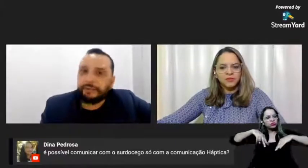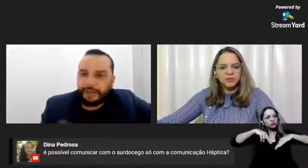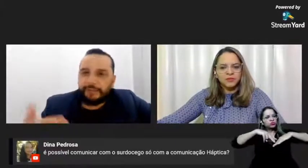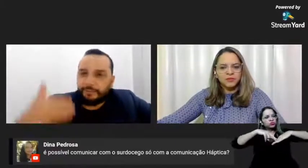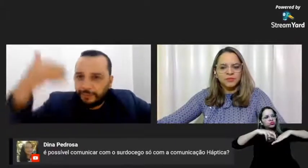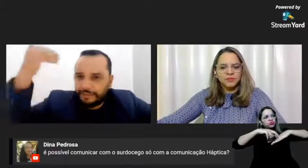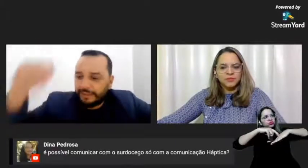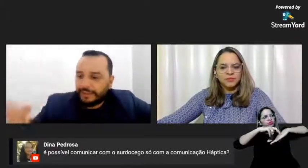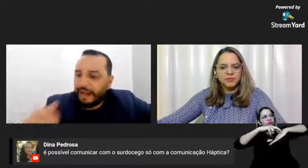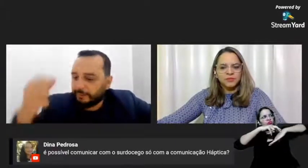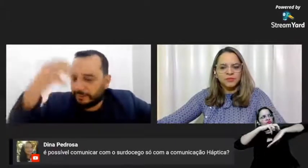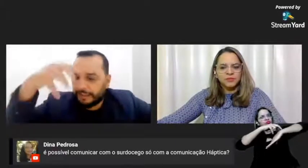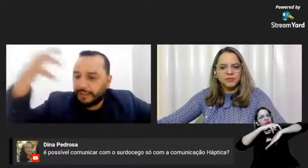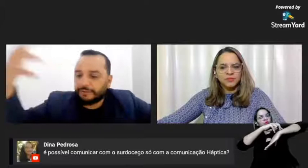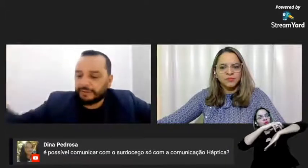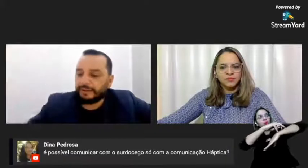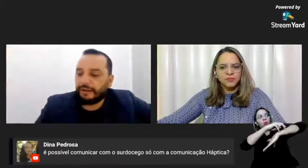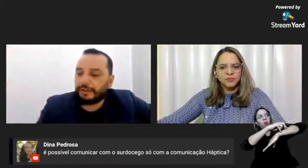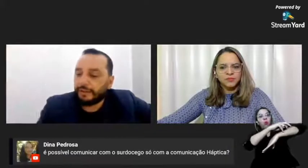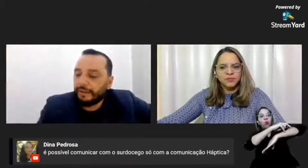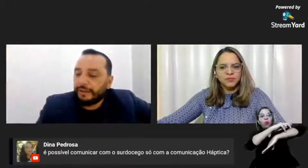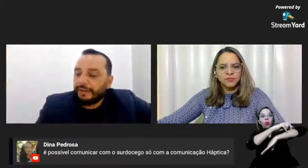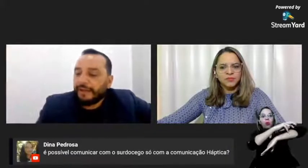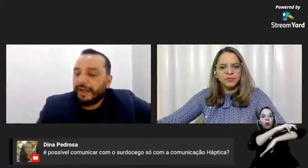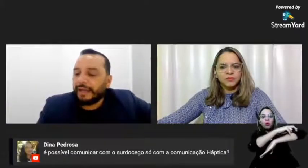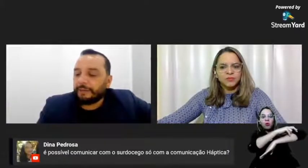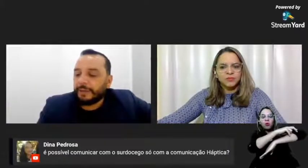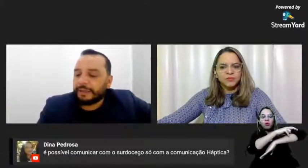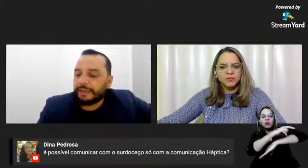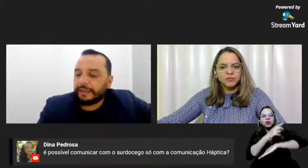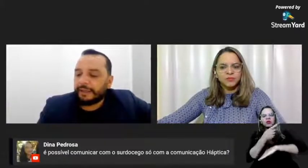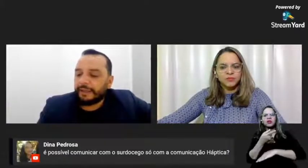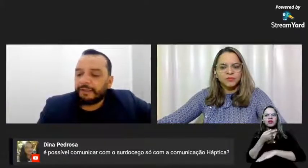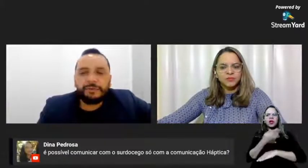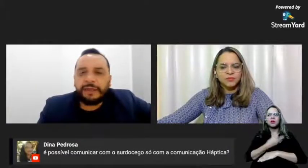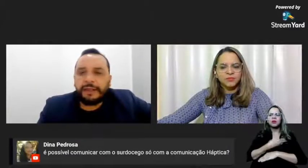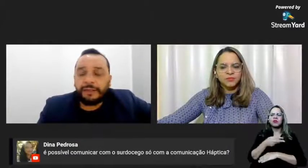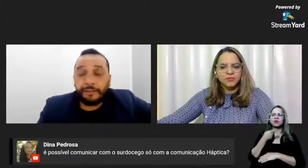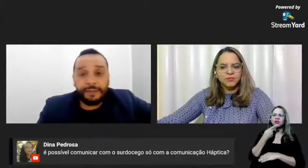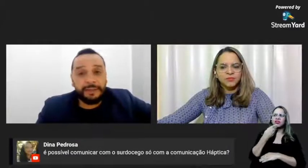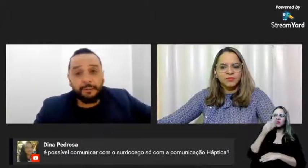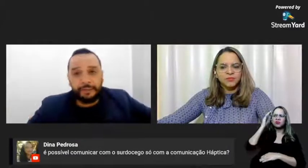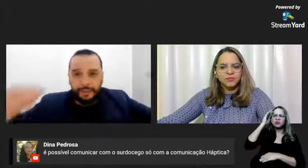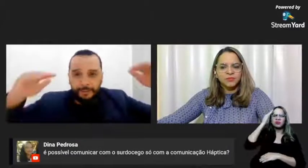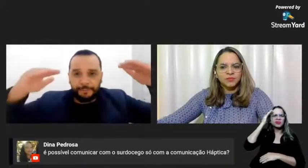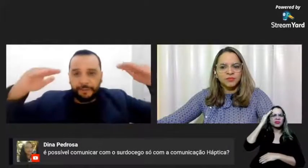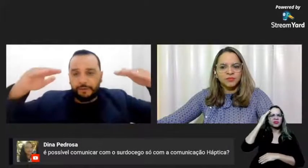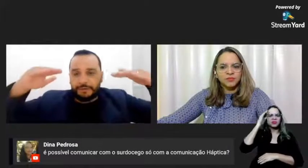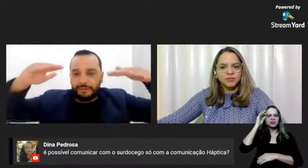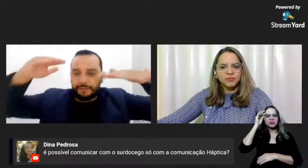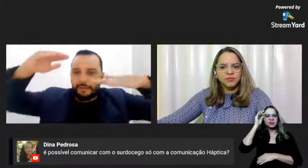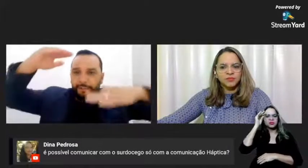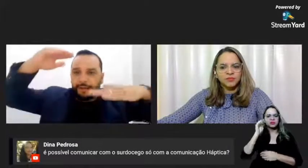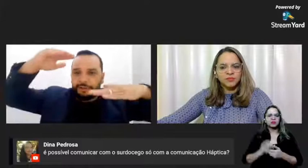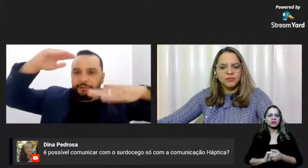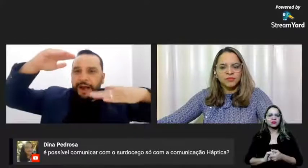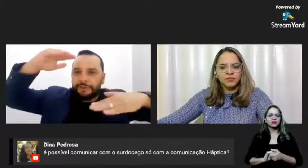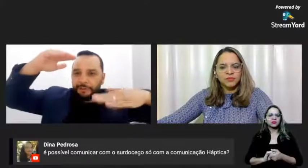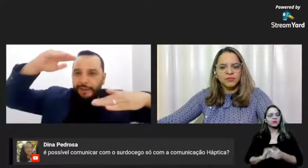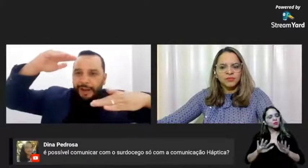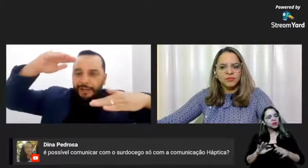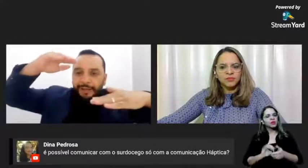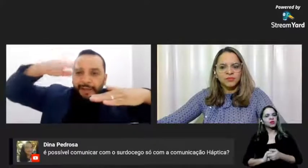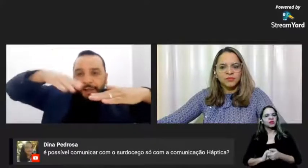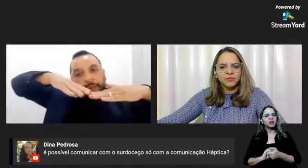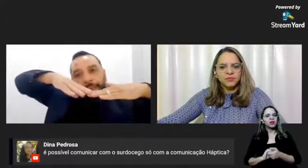estávamos subindo, porque eram muitos degraus assim e tal, né? E aí ele falou assim, eu não tô entendendo. Eu falei assim, não, porque nós estamos numa parte de